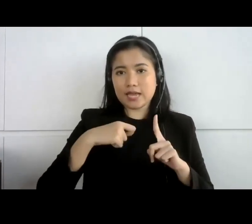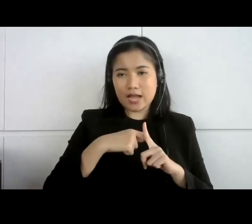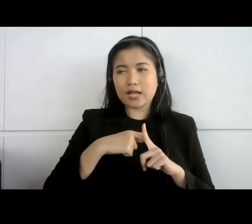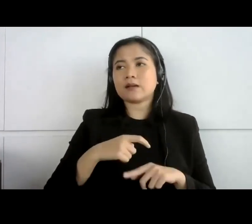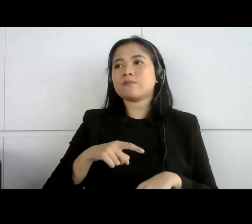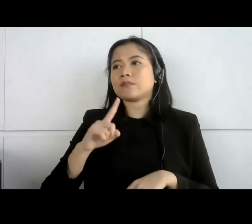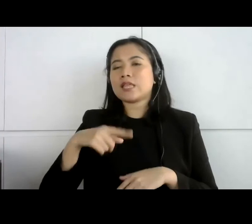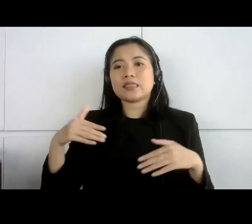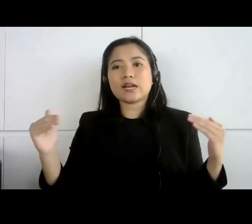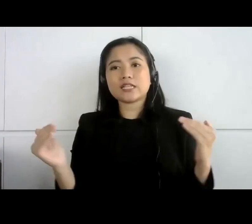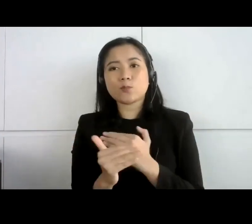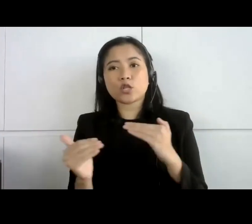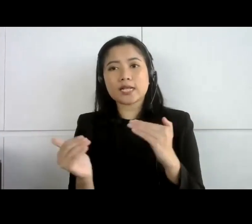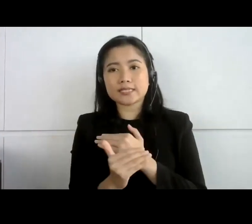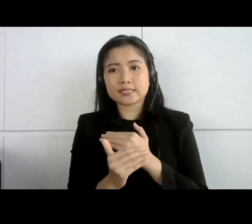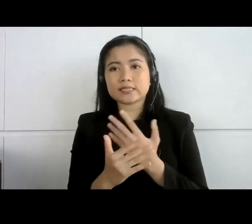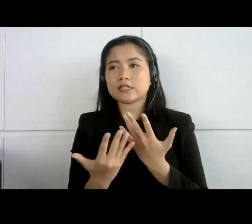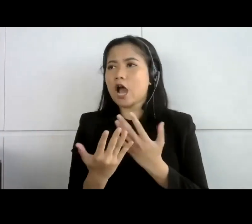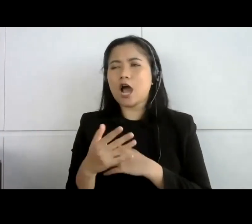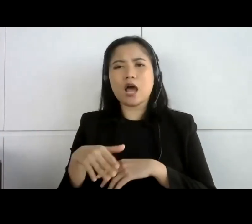transportasi atau operasional lainnya,